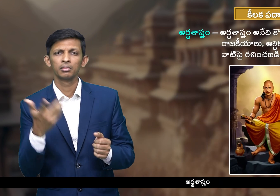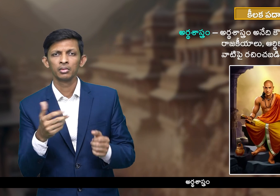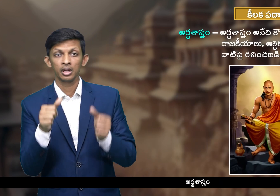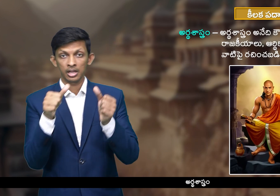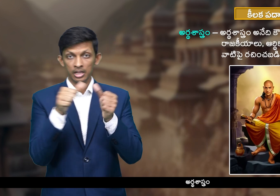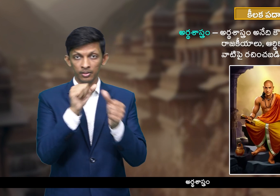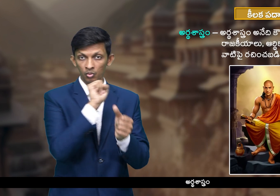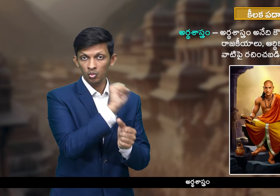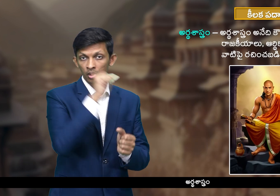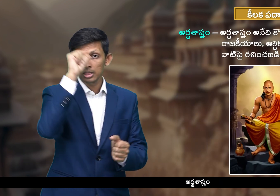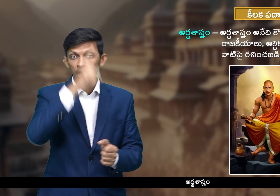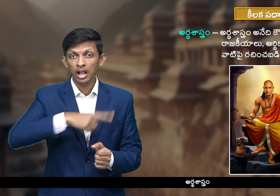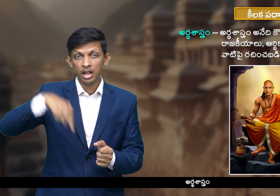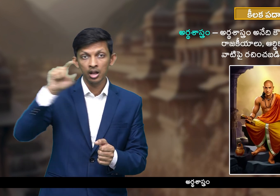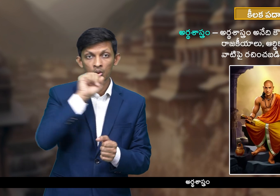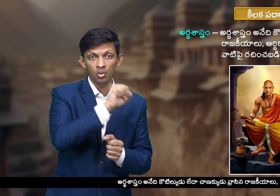అర్థశాస్త్రం.